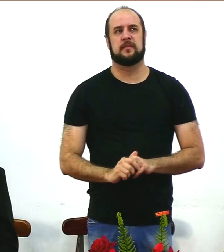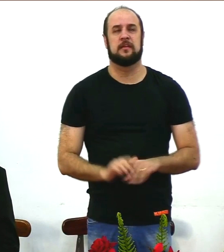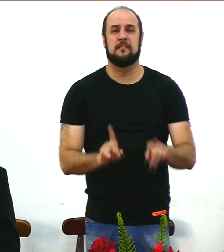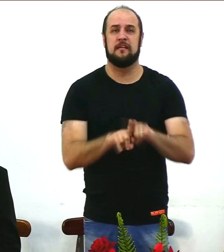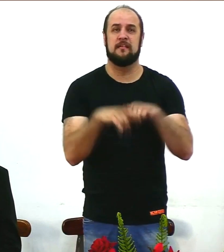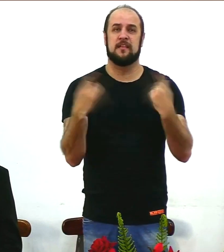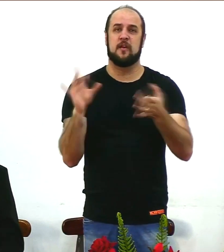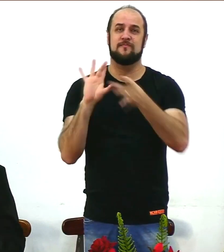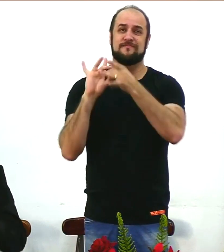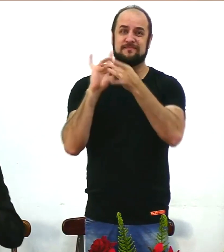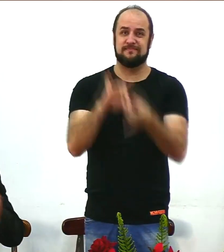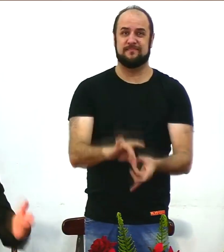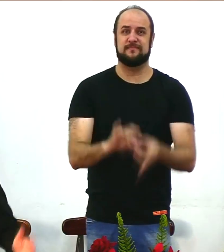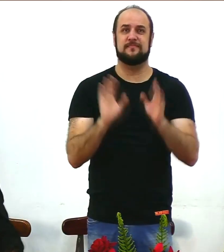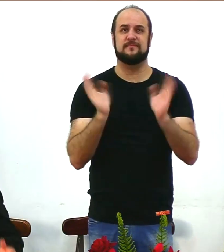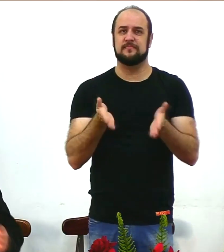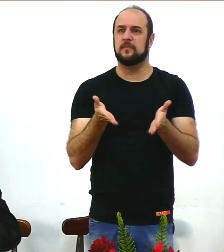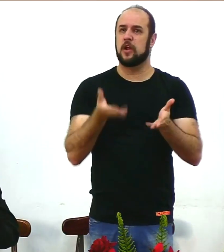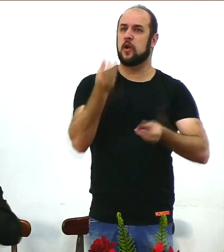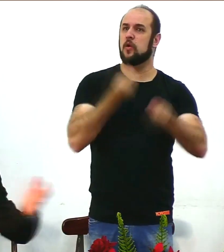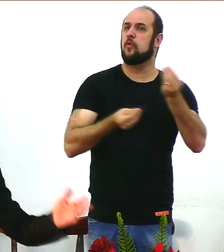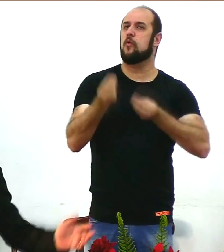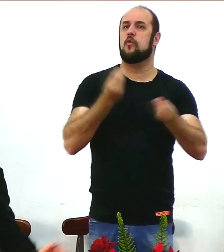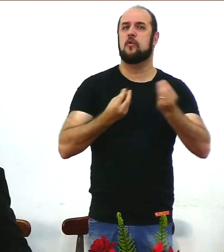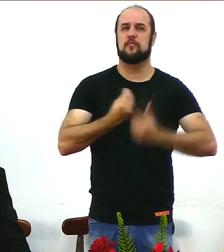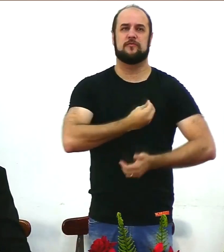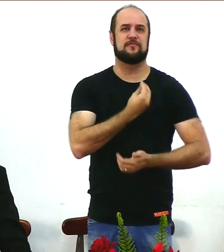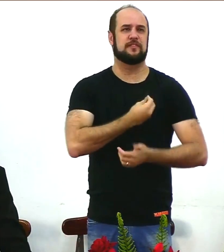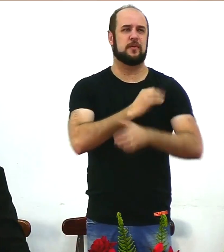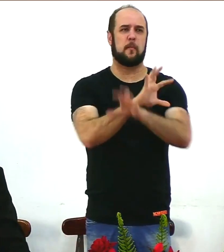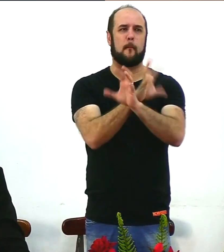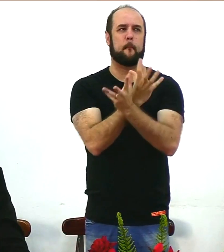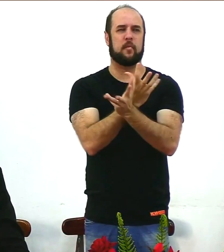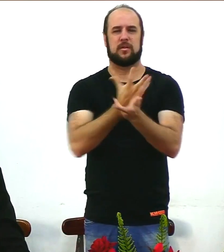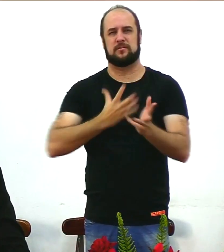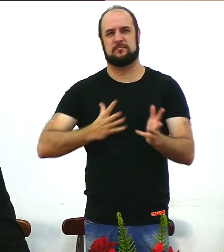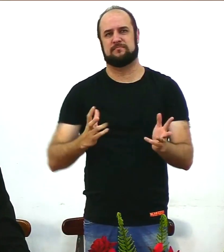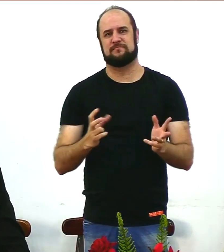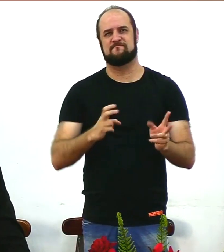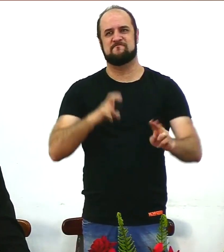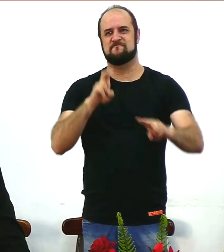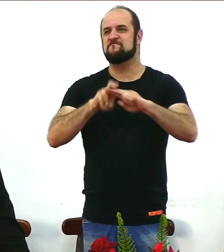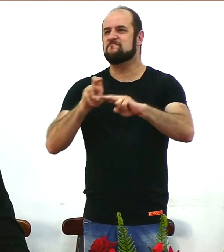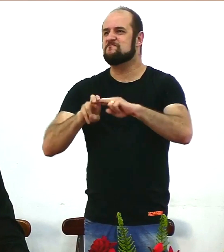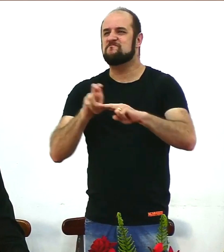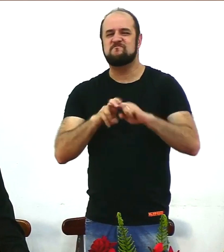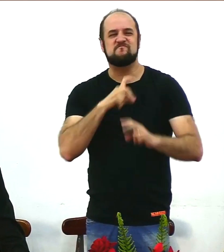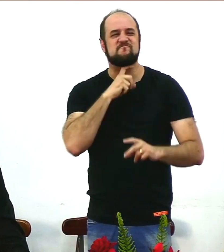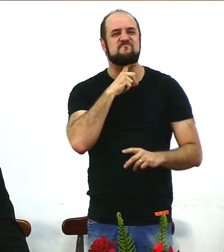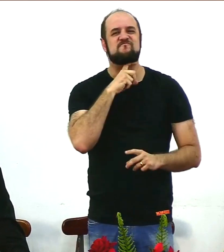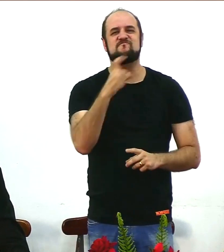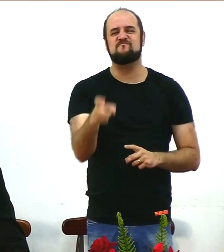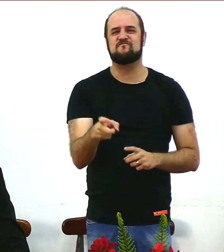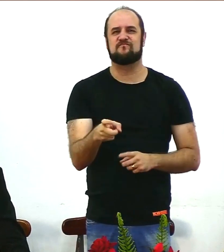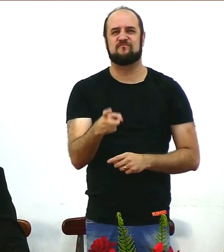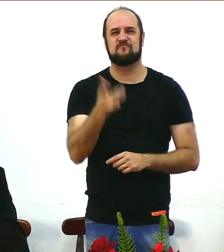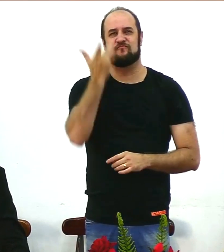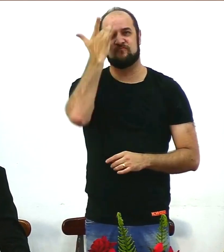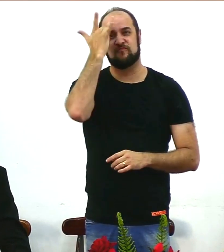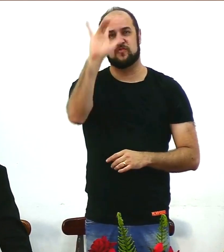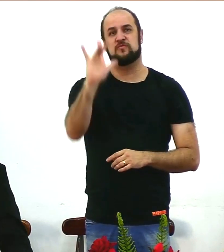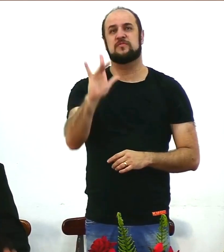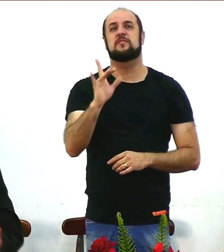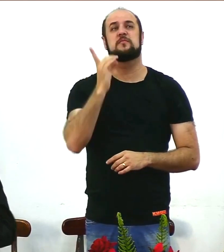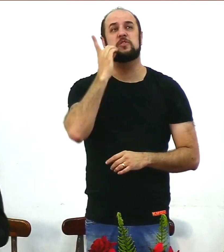culto, cantai alegremente, cantai o seu louvor. Mas quando Pedro foi dirigir os cânticos,